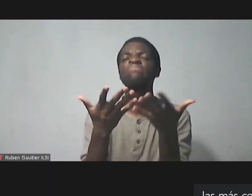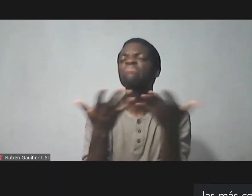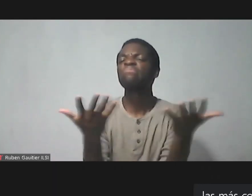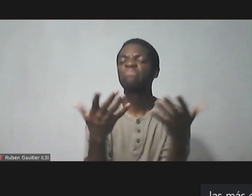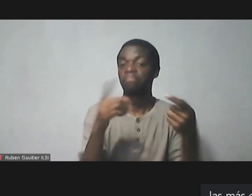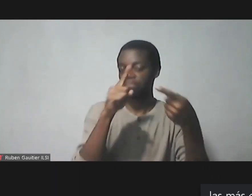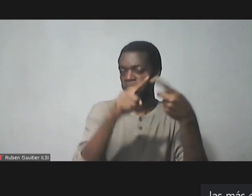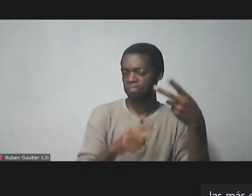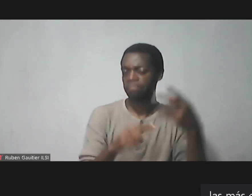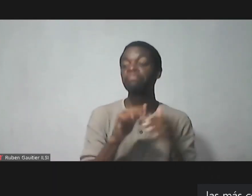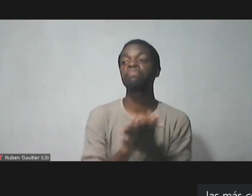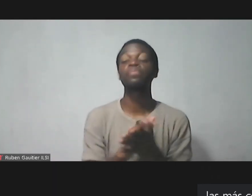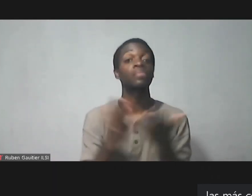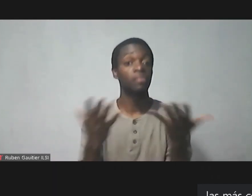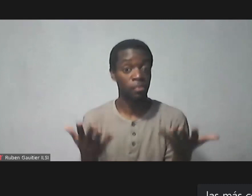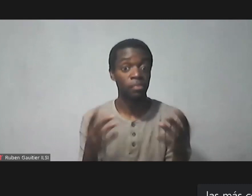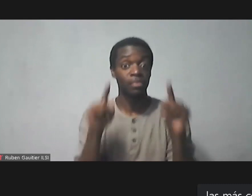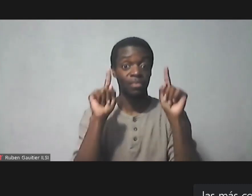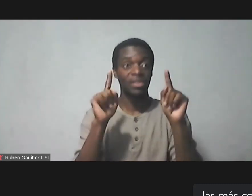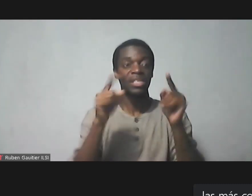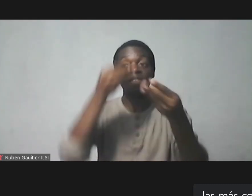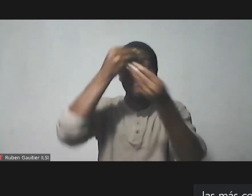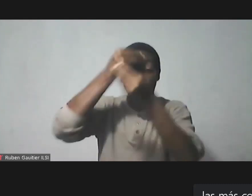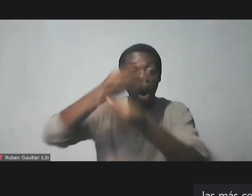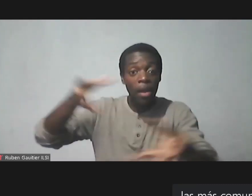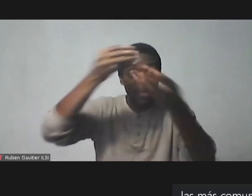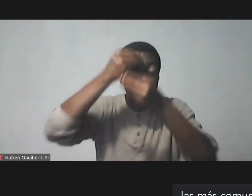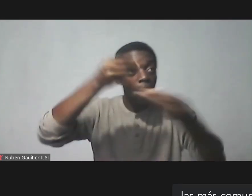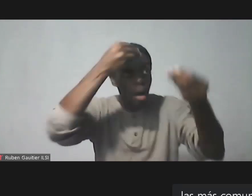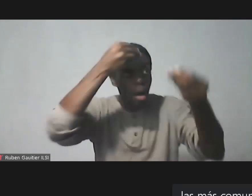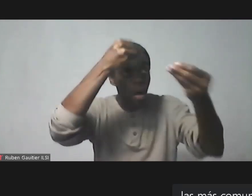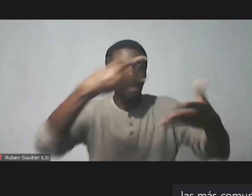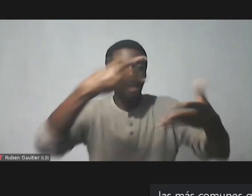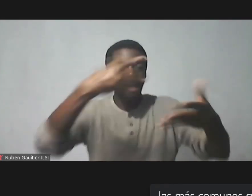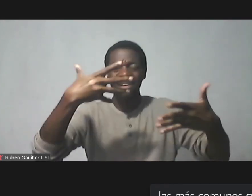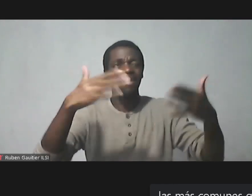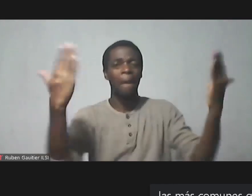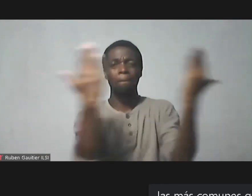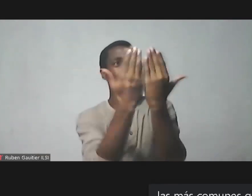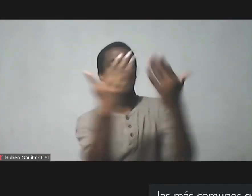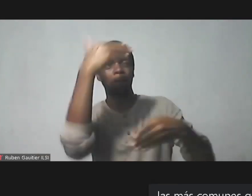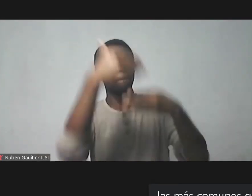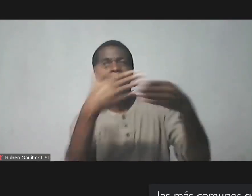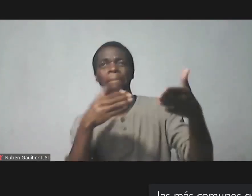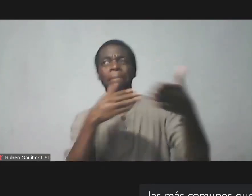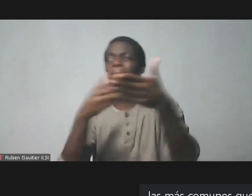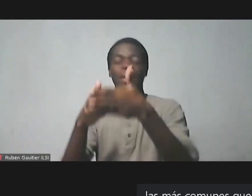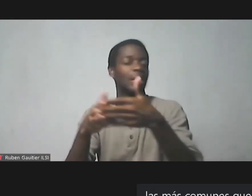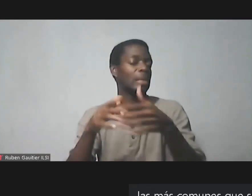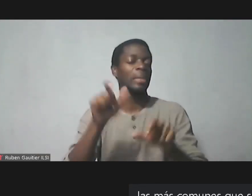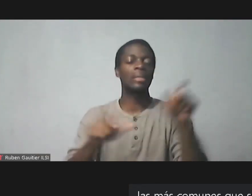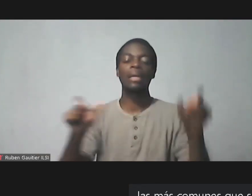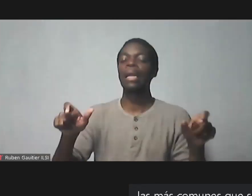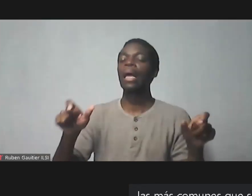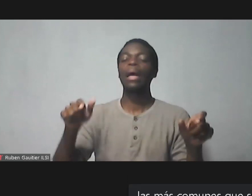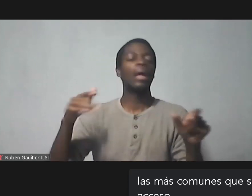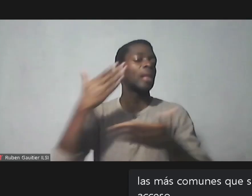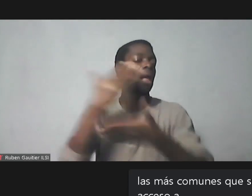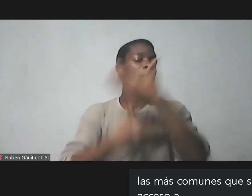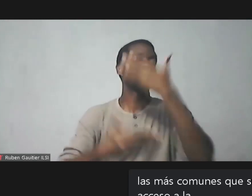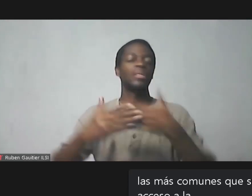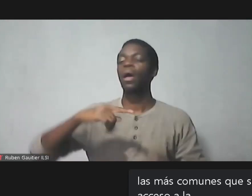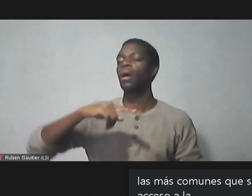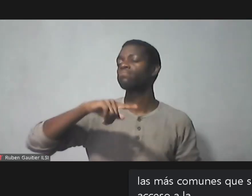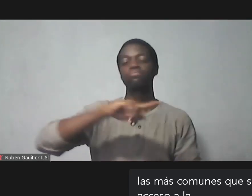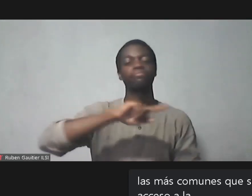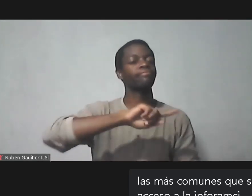de acceso a la información relacionada con COVID para todas las personas con discapacidad.